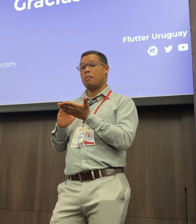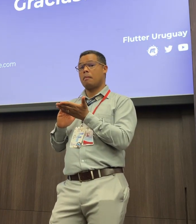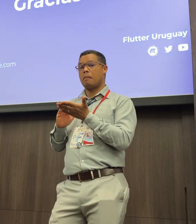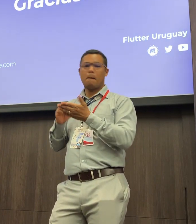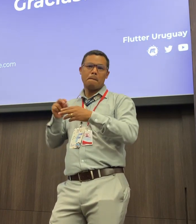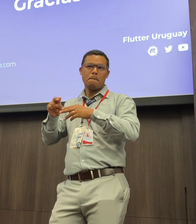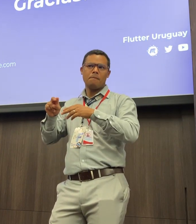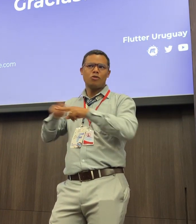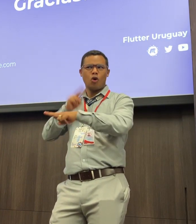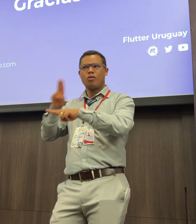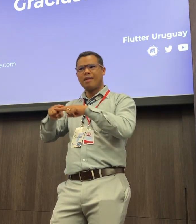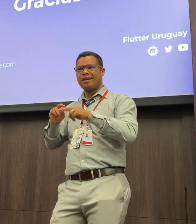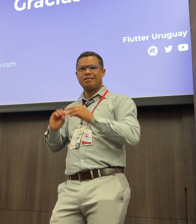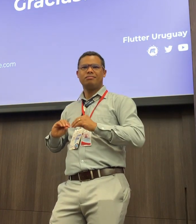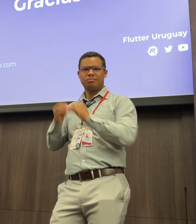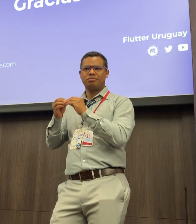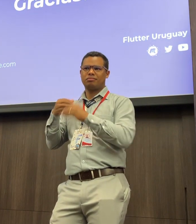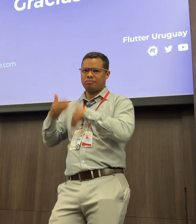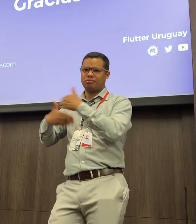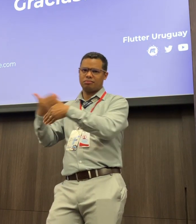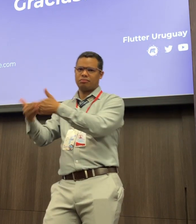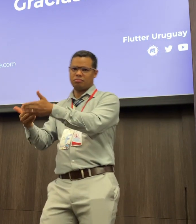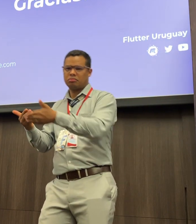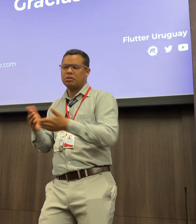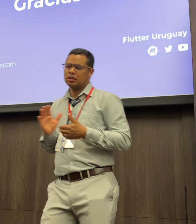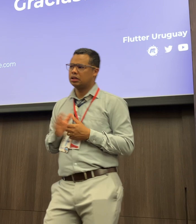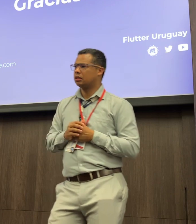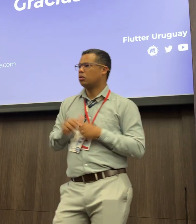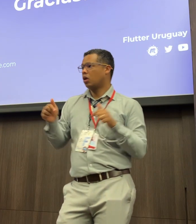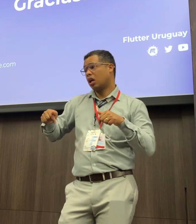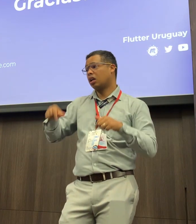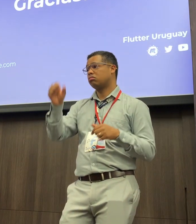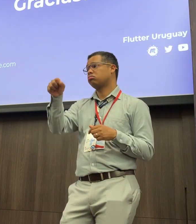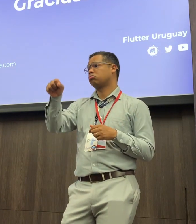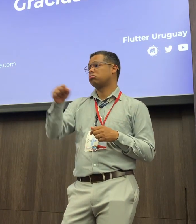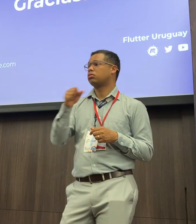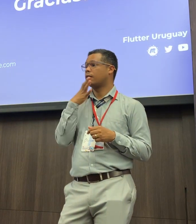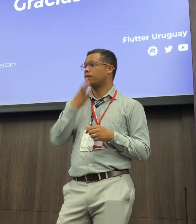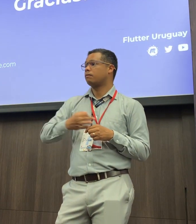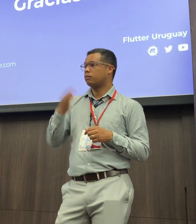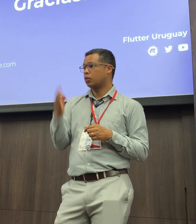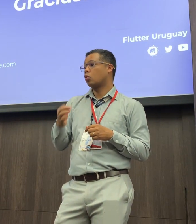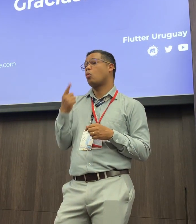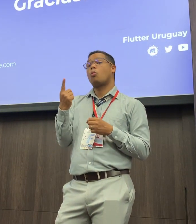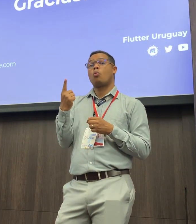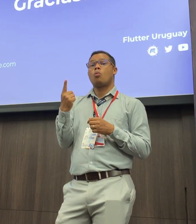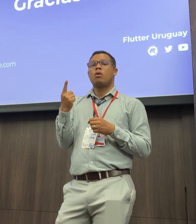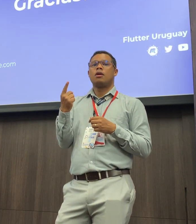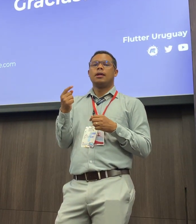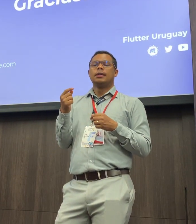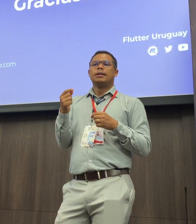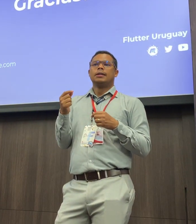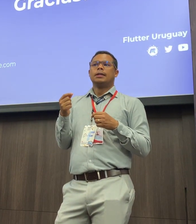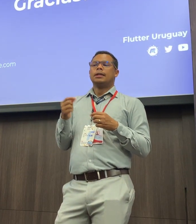método normal podría ser un poco más straightforward, pero acá sí, es verdad que hay que hacer un buen